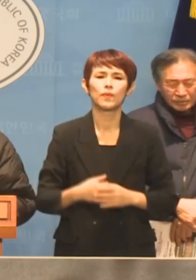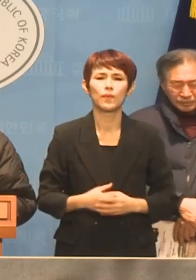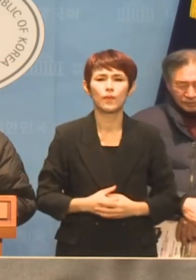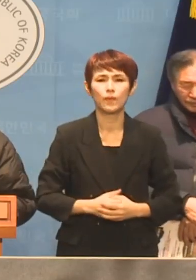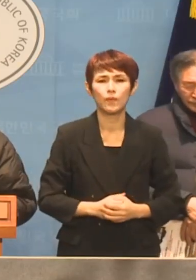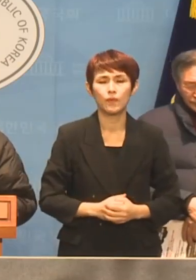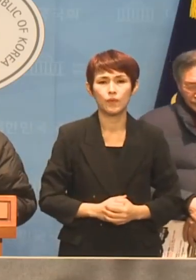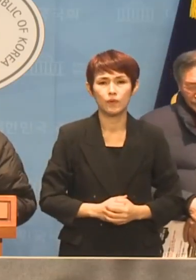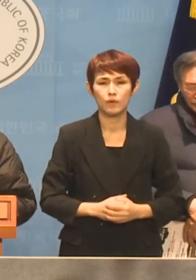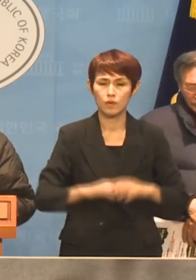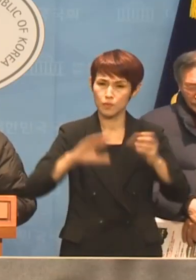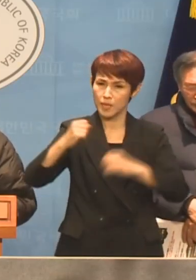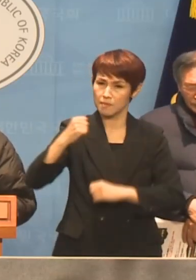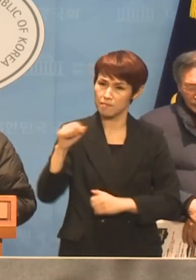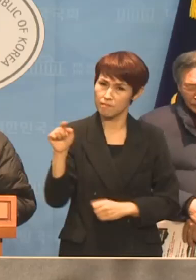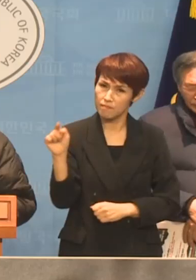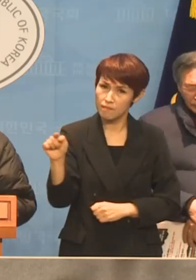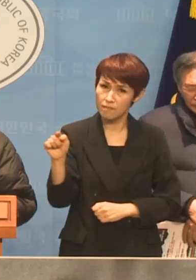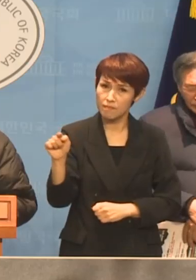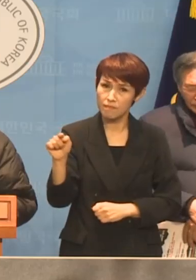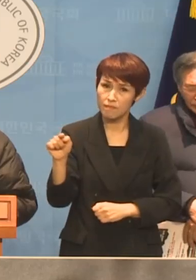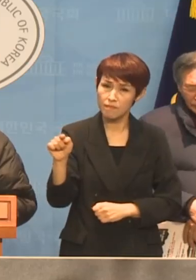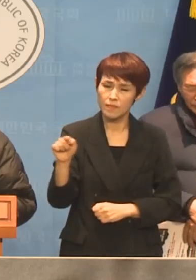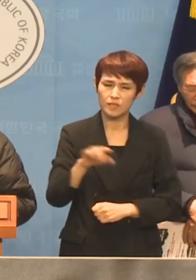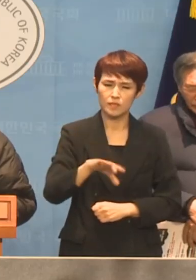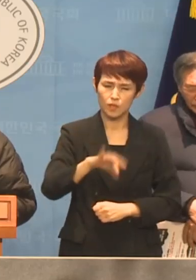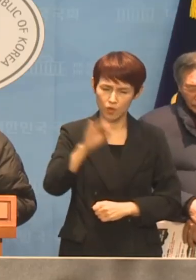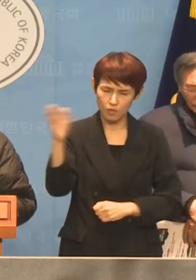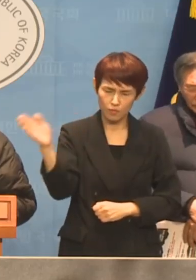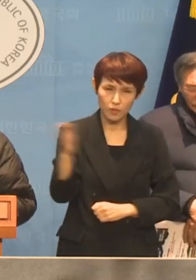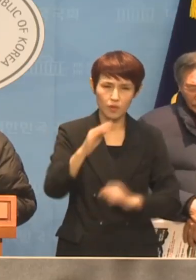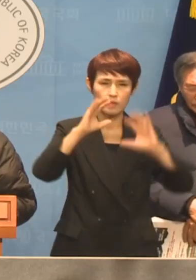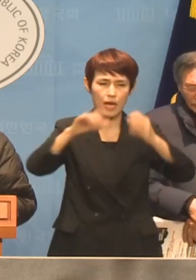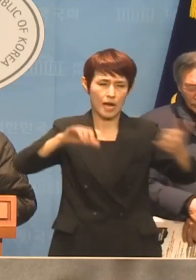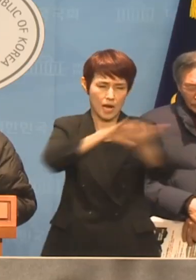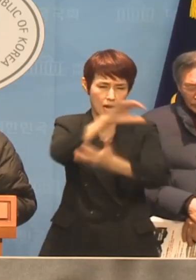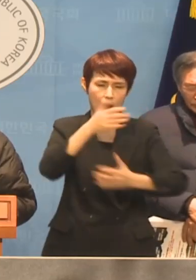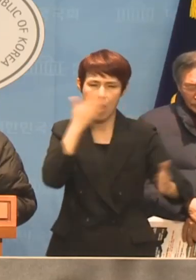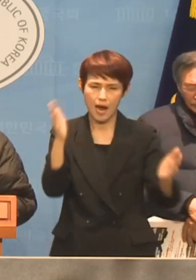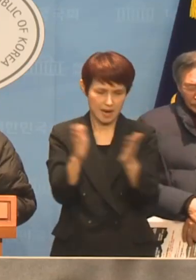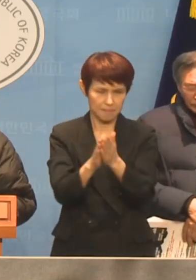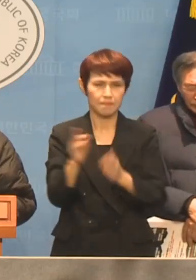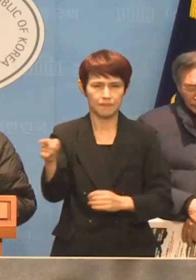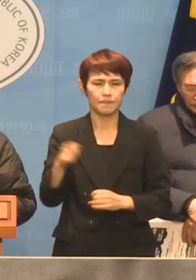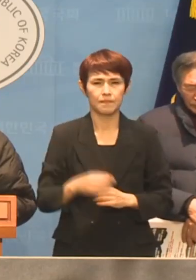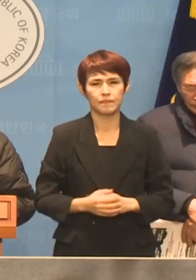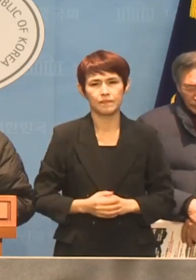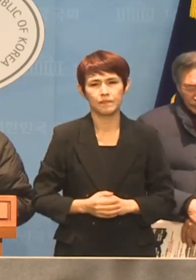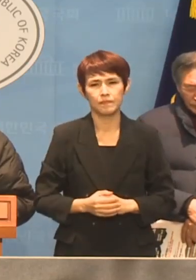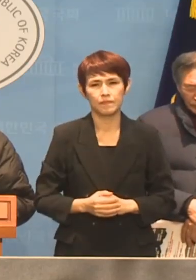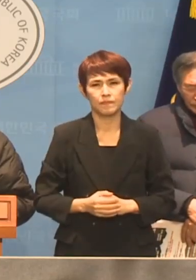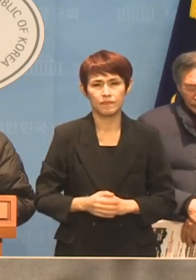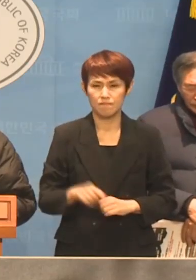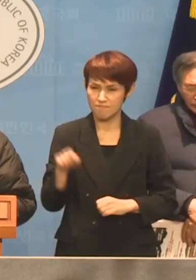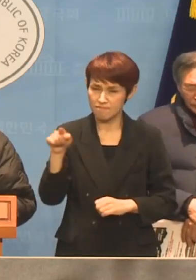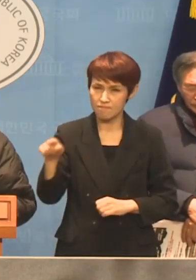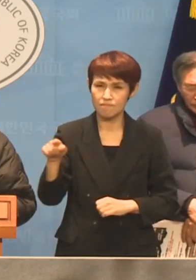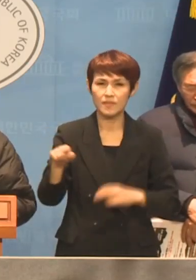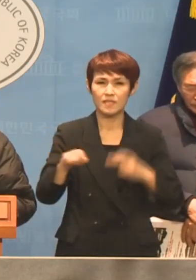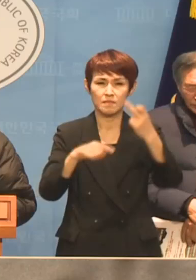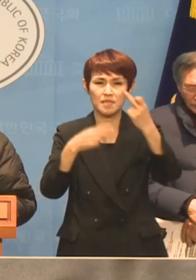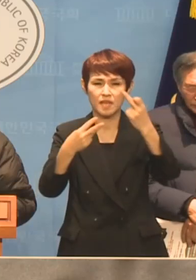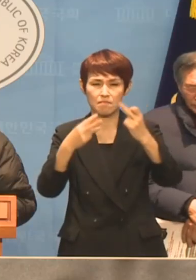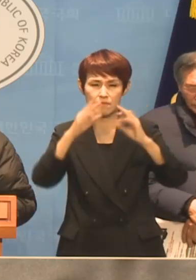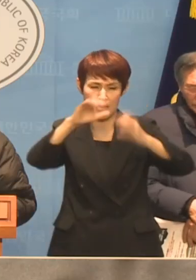국민의힘은 처음부터 내란 공범이었다. 국민의힘은 12.3